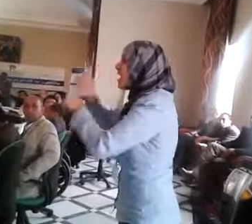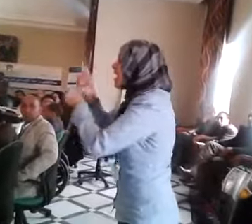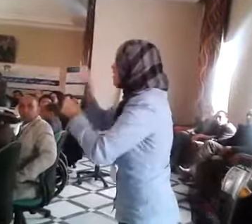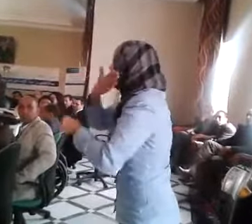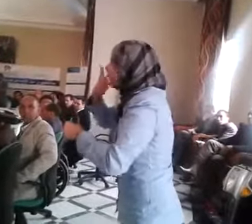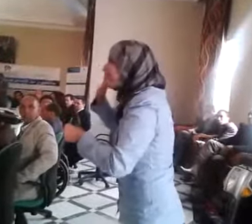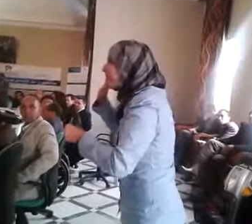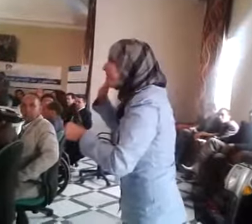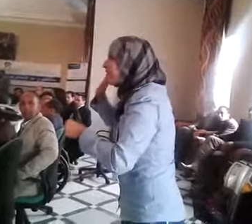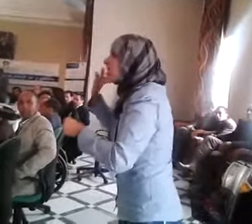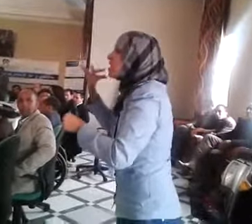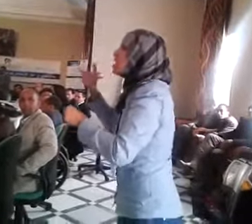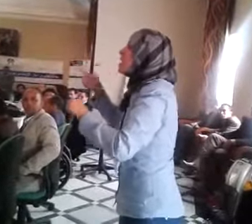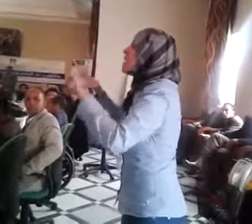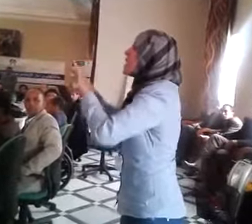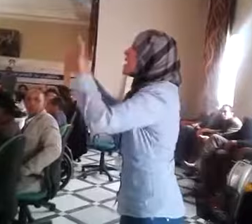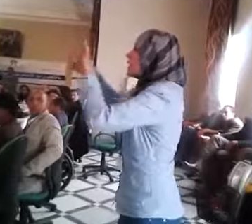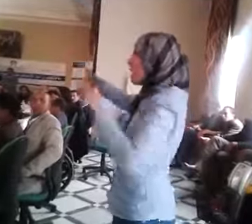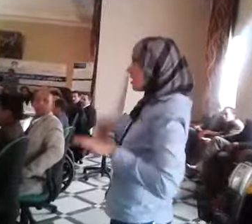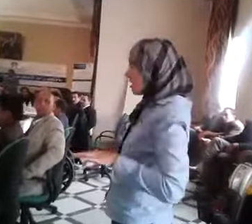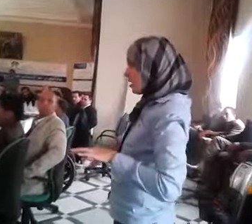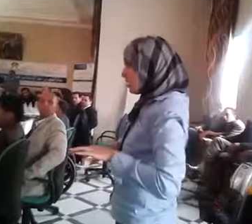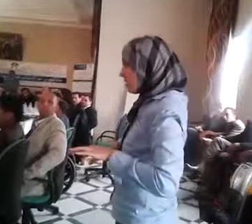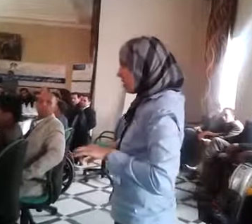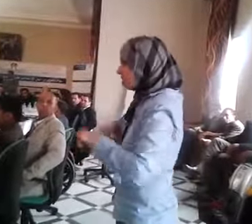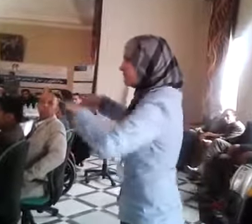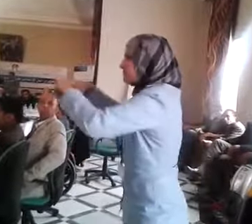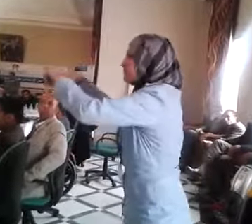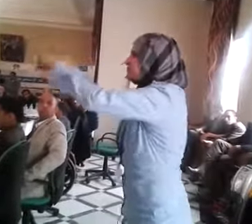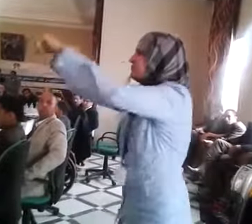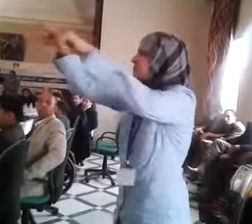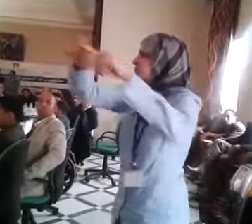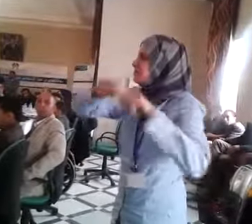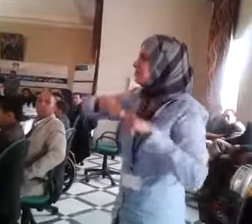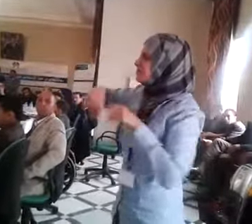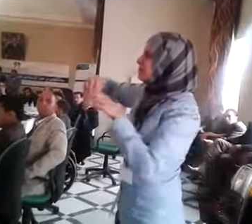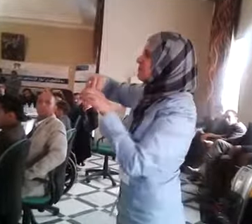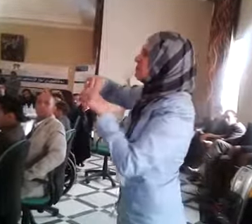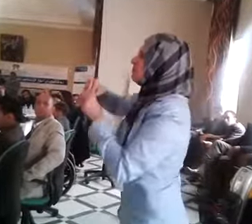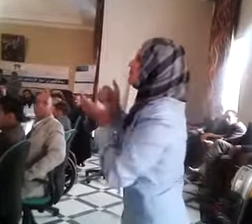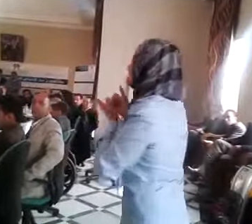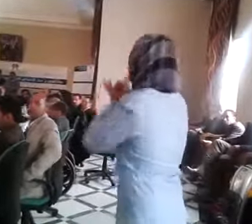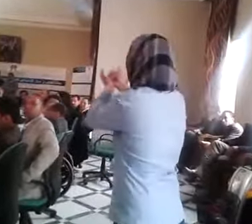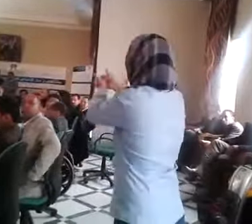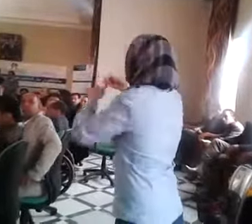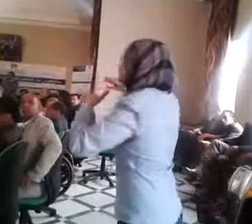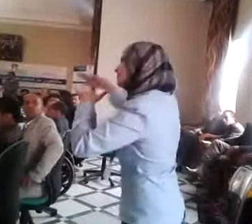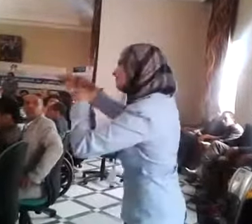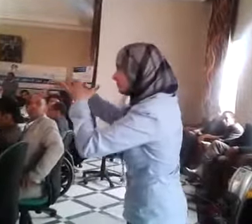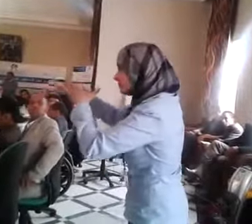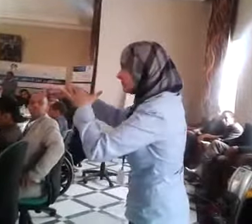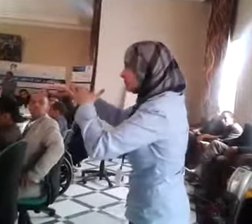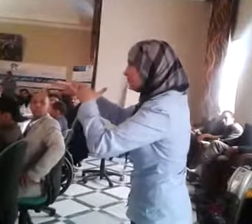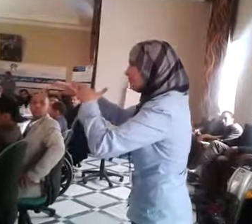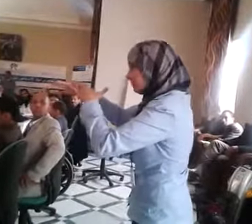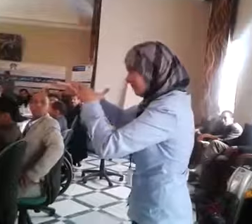ممكن ممكن يعيشوا حيات عادية عادية ممكن أن نضوب حلوبها البقية للناس ممكن